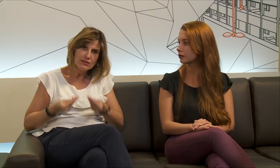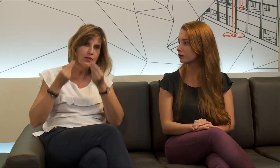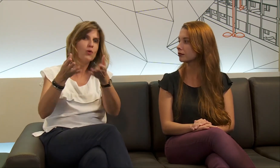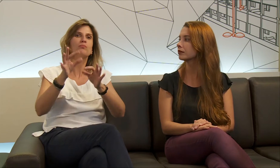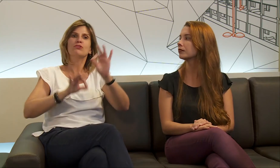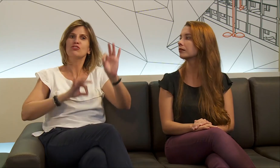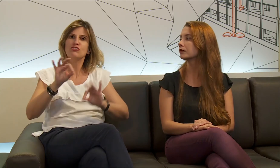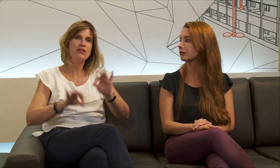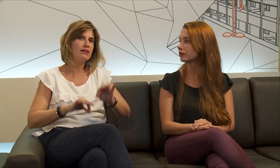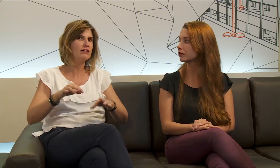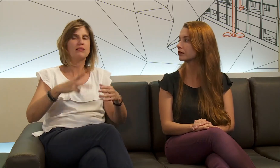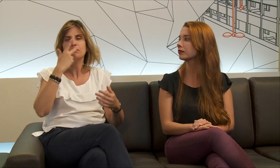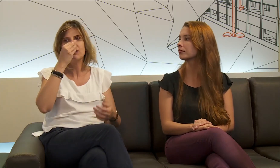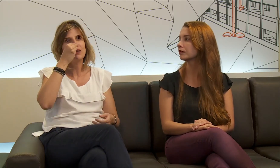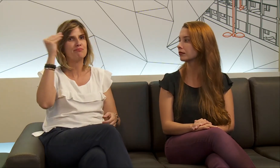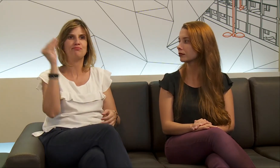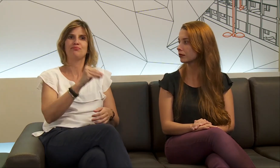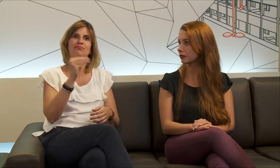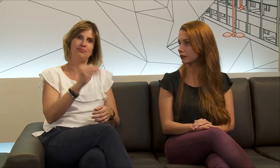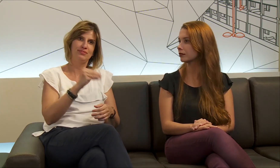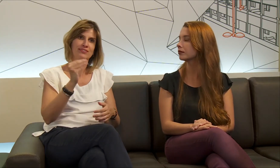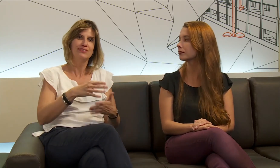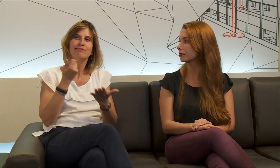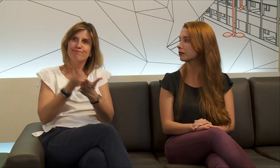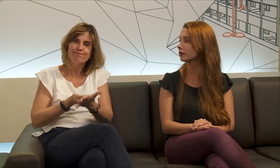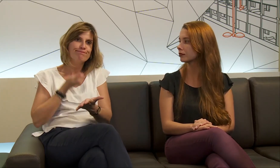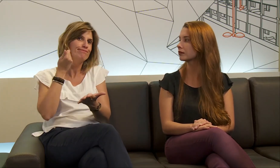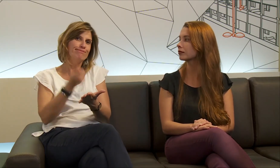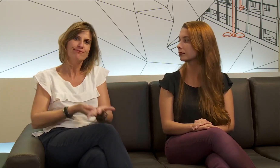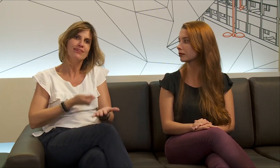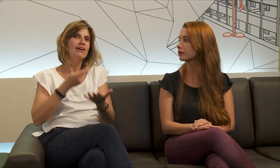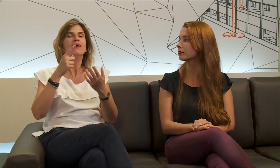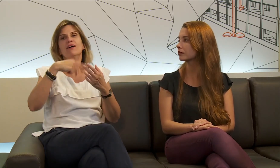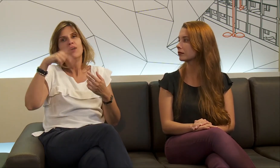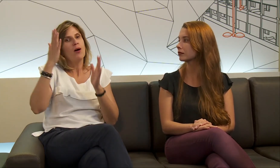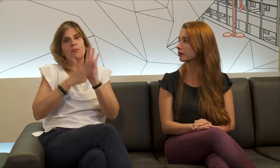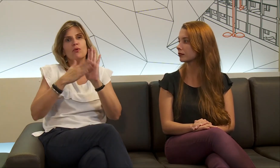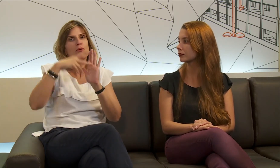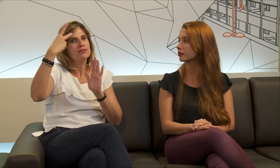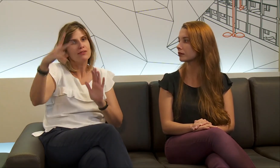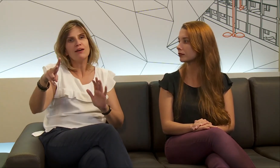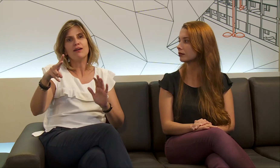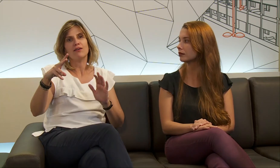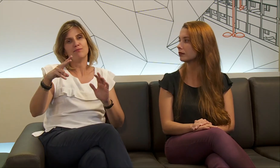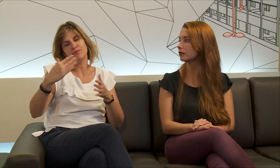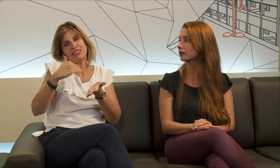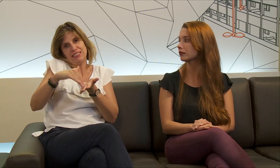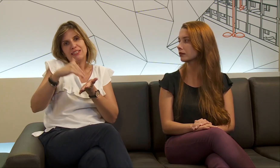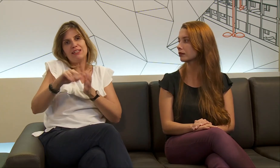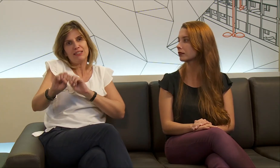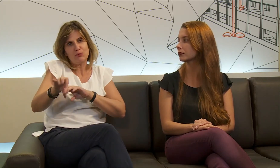como comunidade é, de fato, que tenhamos escolas bilíngues. A proposta educacional de